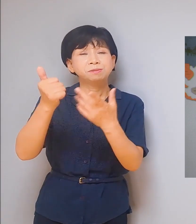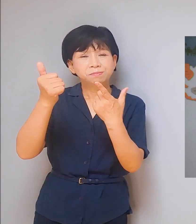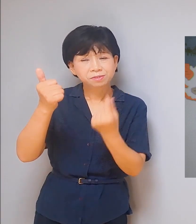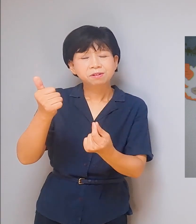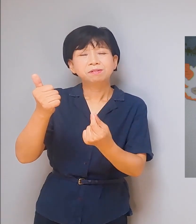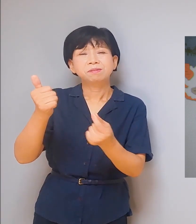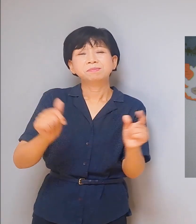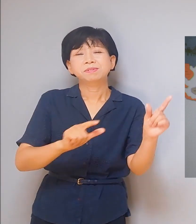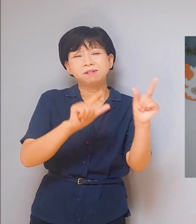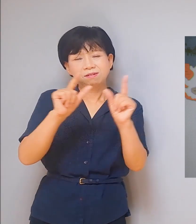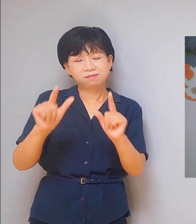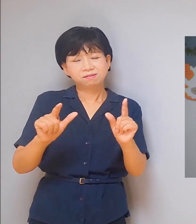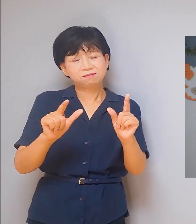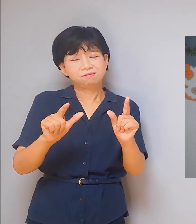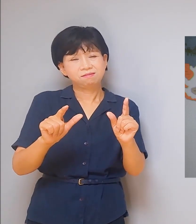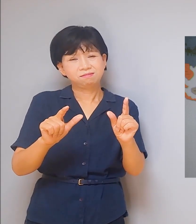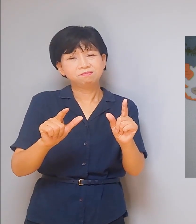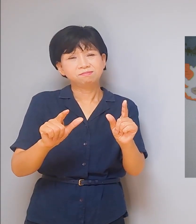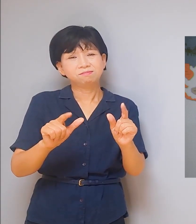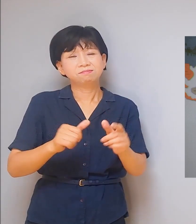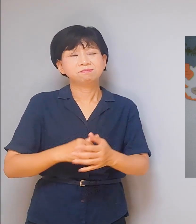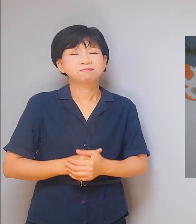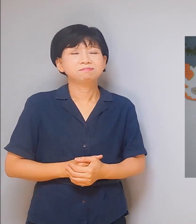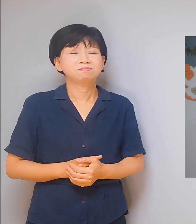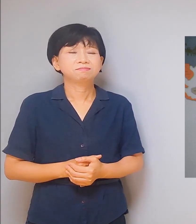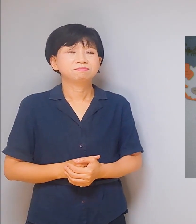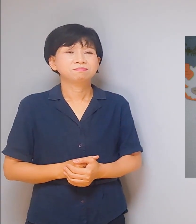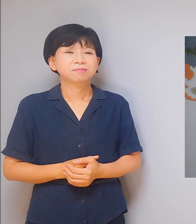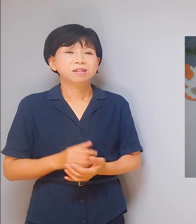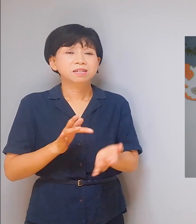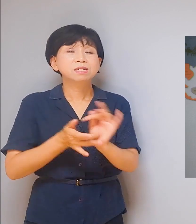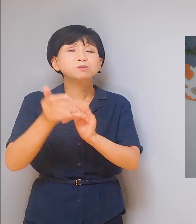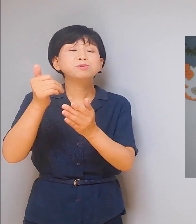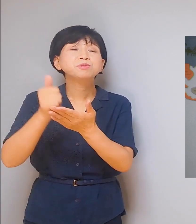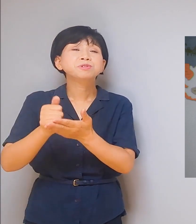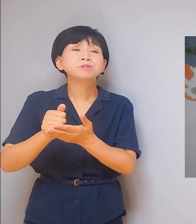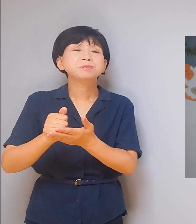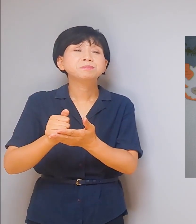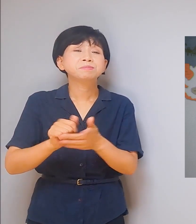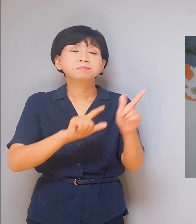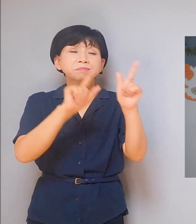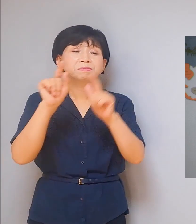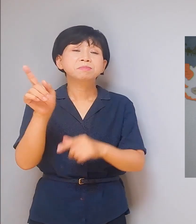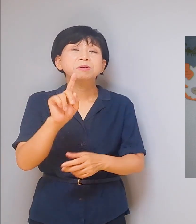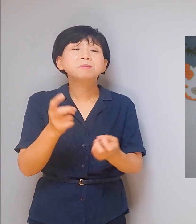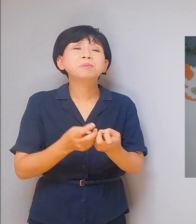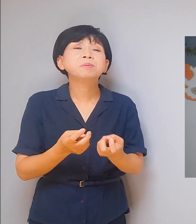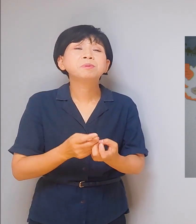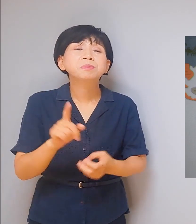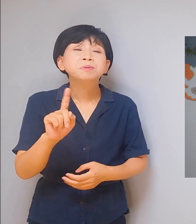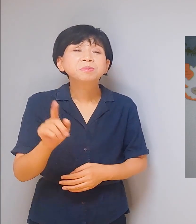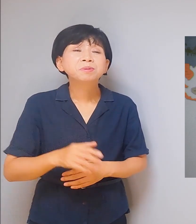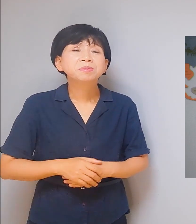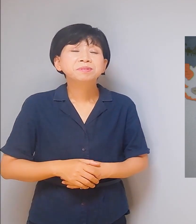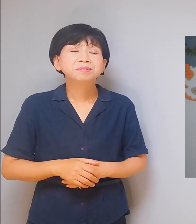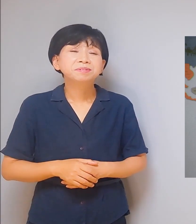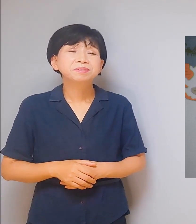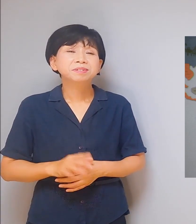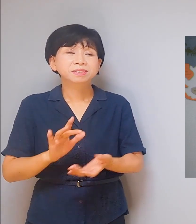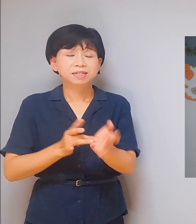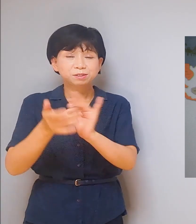예수님처럼 살아가는 게 하나님이 인도하시는 길인 거죠. 여러분, 예수님이 어떻게 사셨어요? 예수님은요